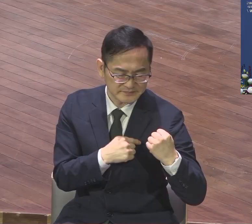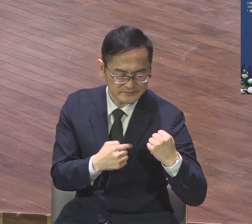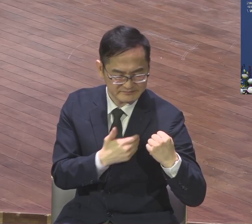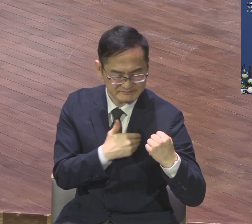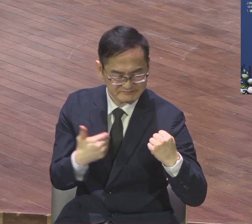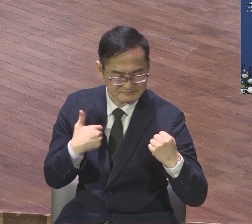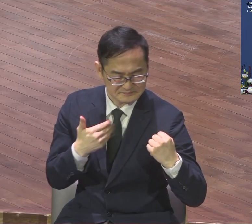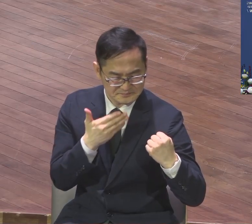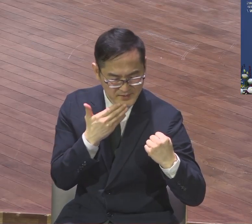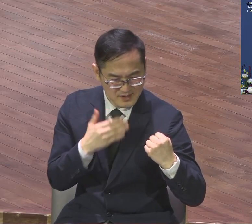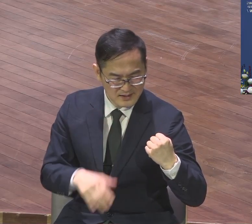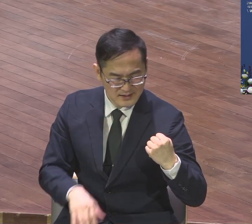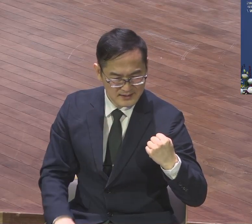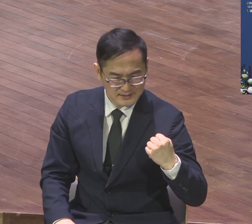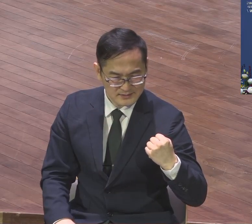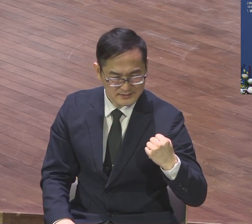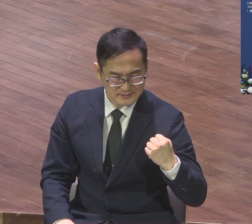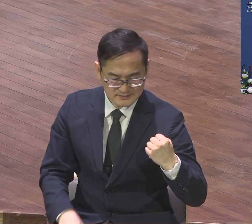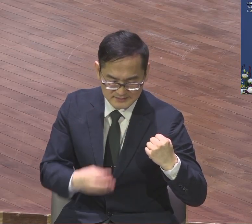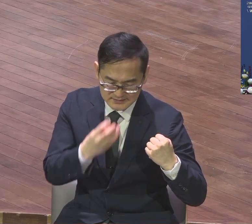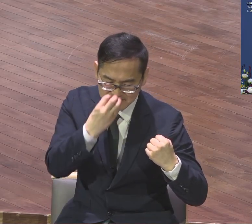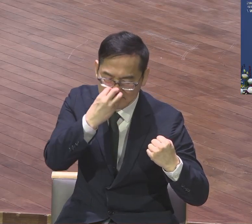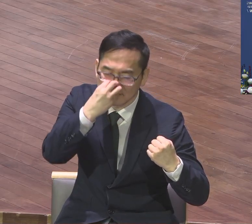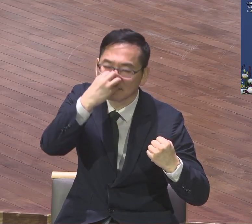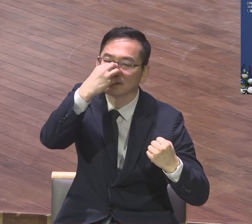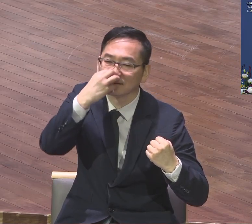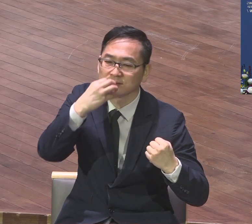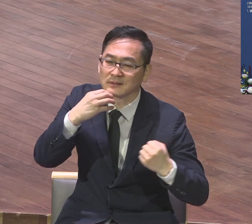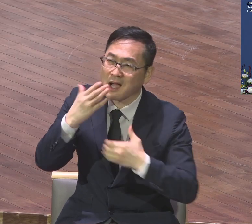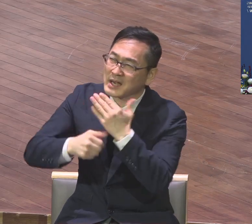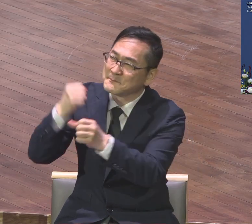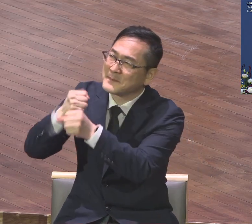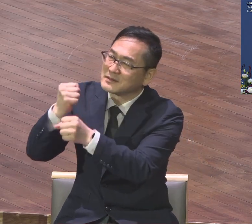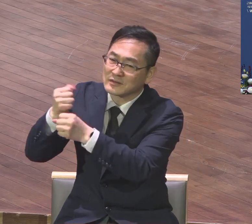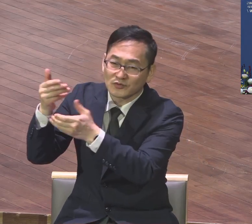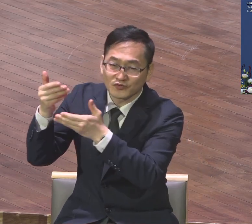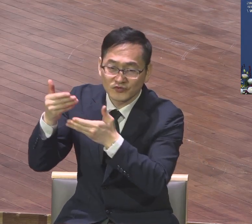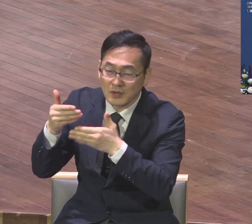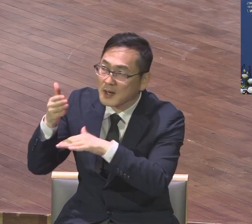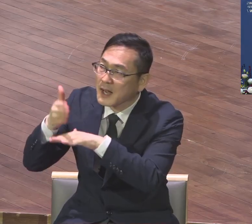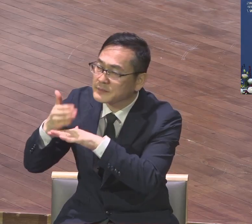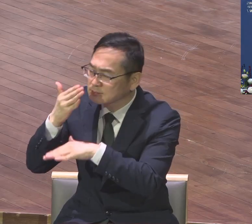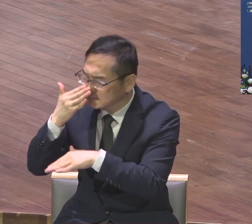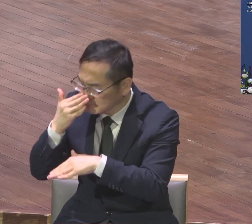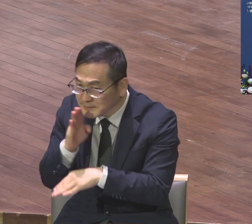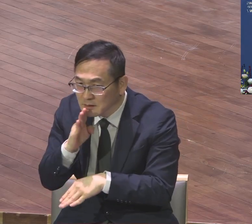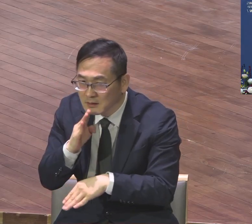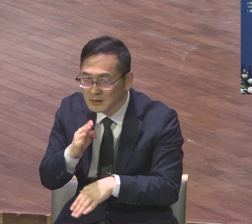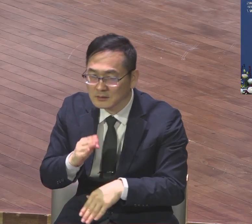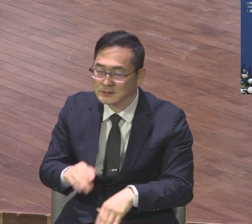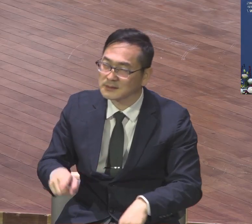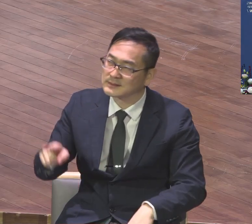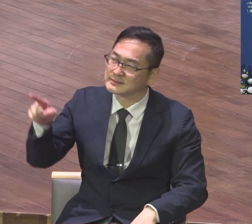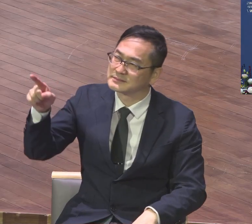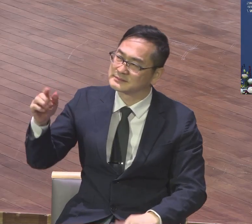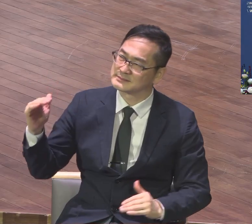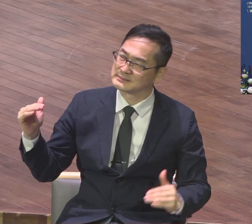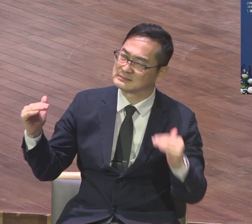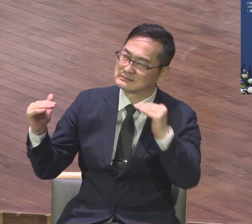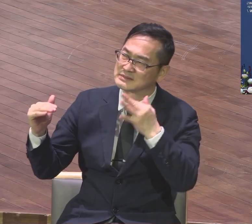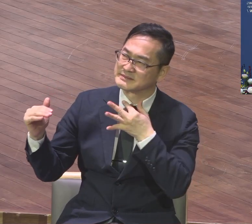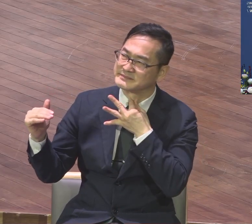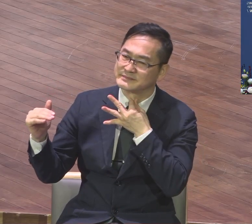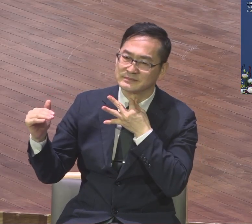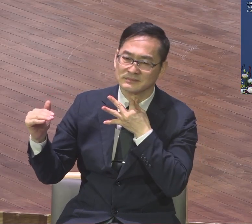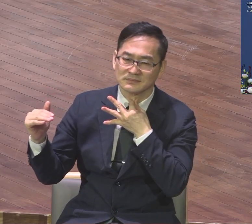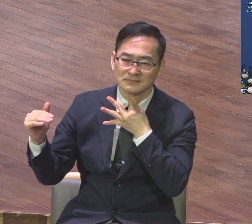이 피조물인 것을 순간 놓칠 우리가 있어요. 그래서 하나님께서